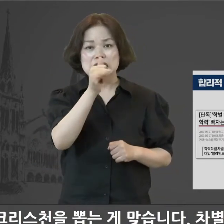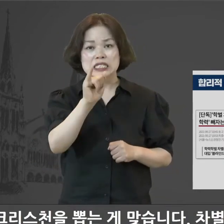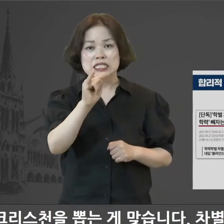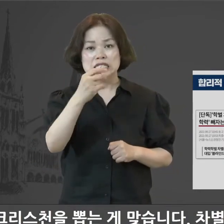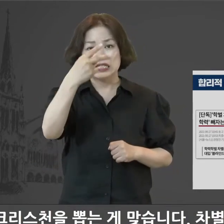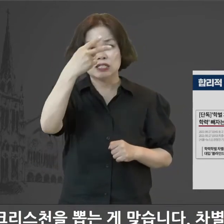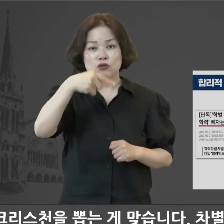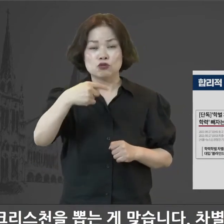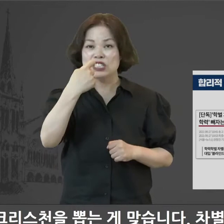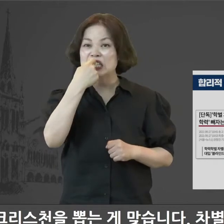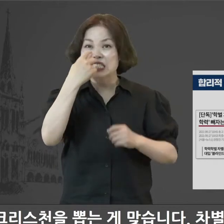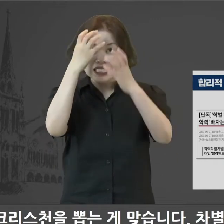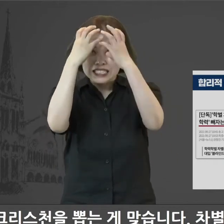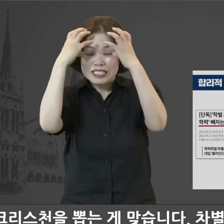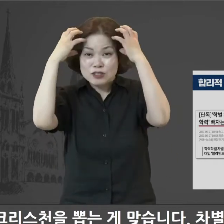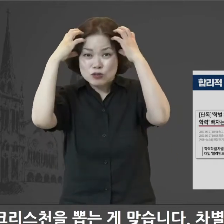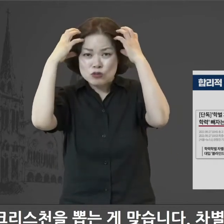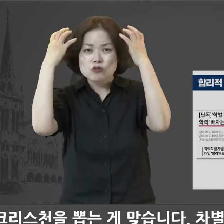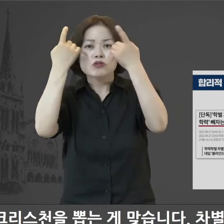같아요. 그런데